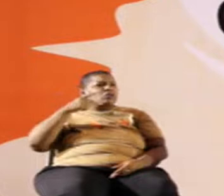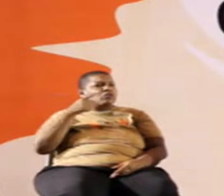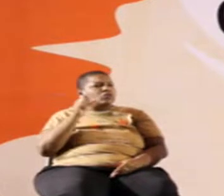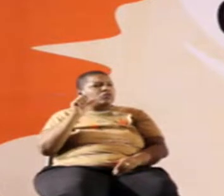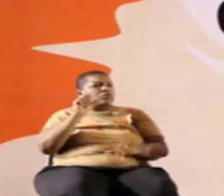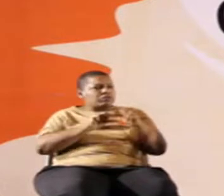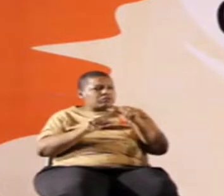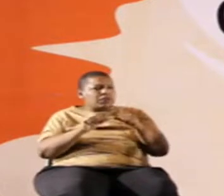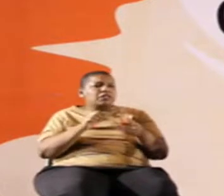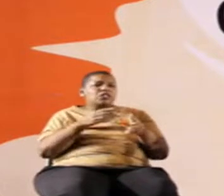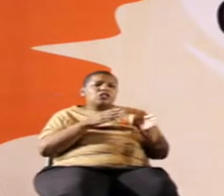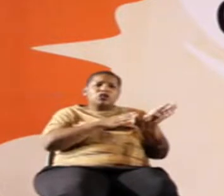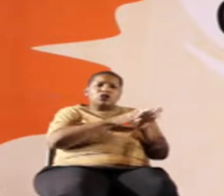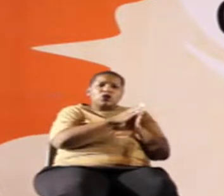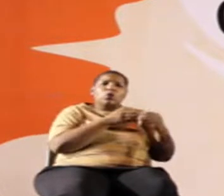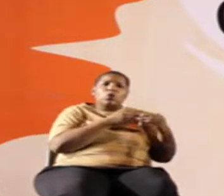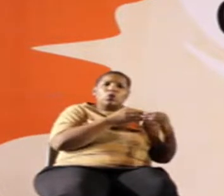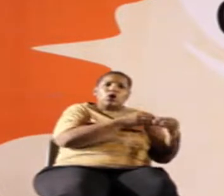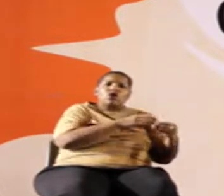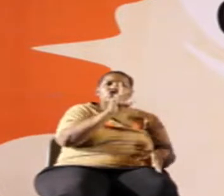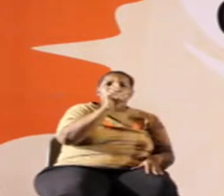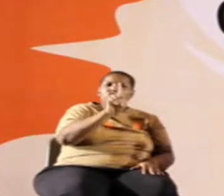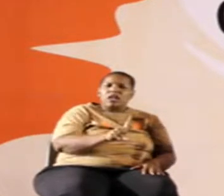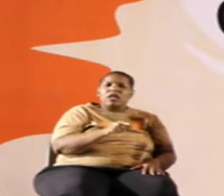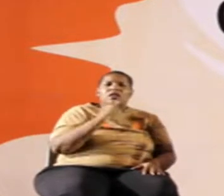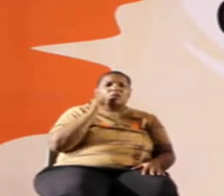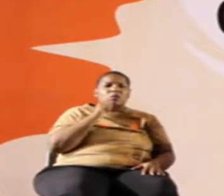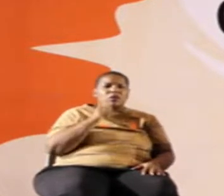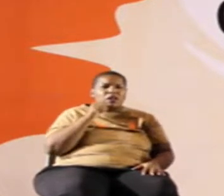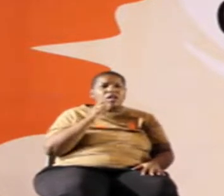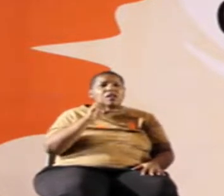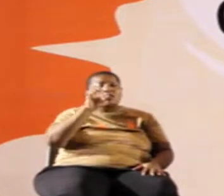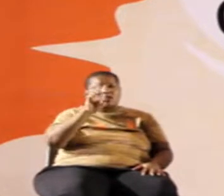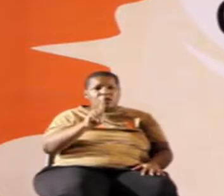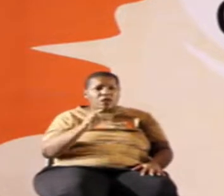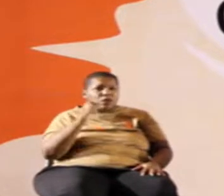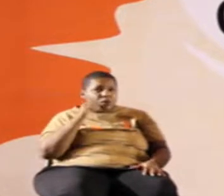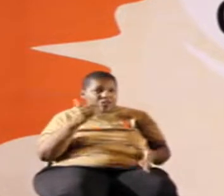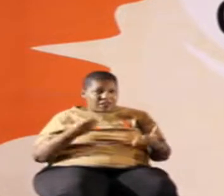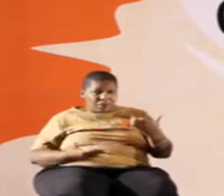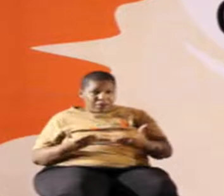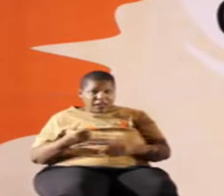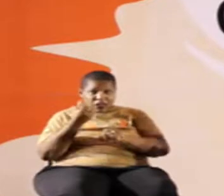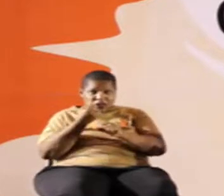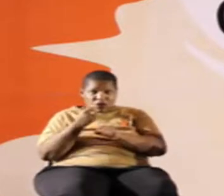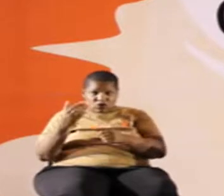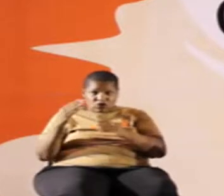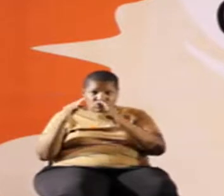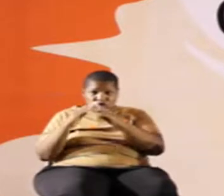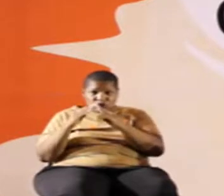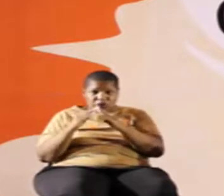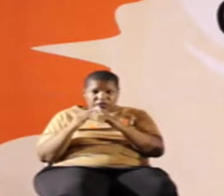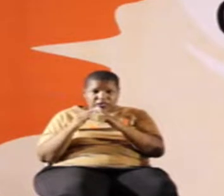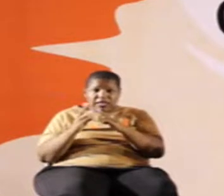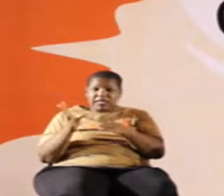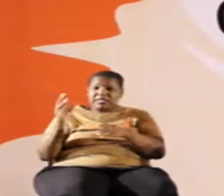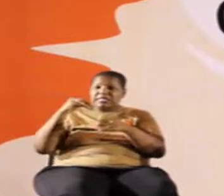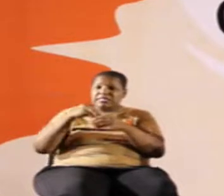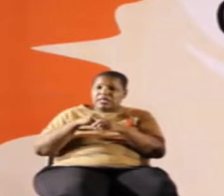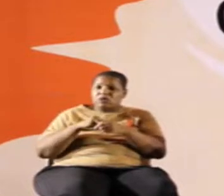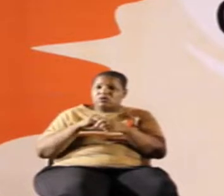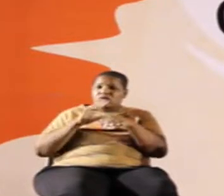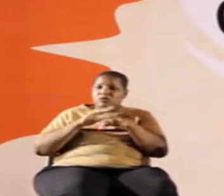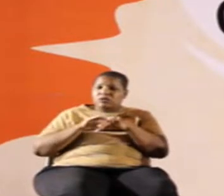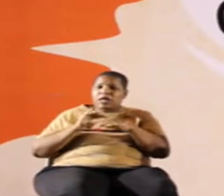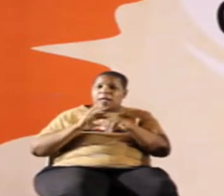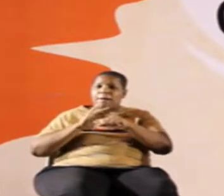respondendo orientações sobre direitos da mulher, direitos das mulheres empregadas domésticas. E, dentro da pandemia, os